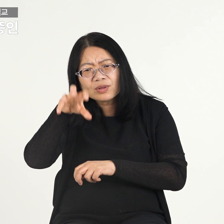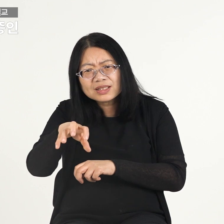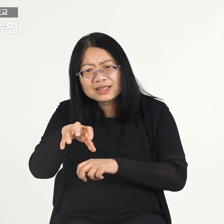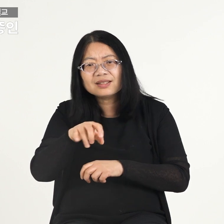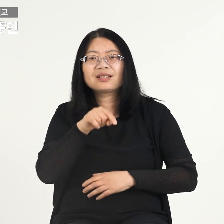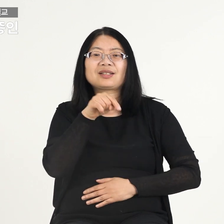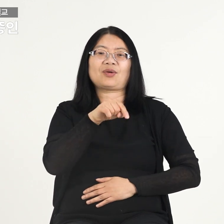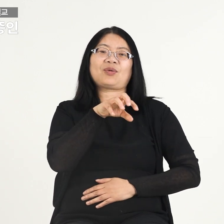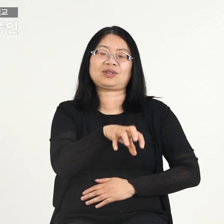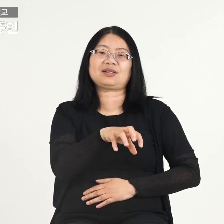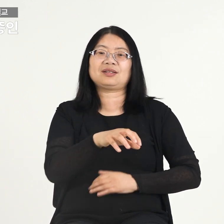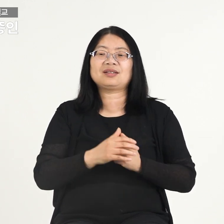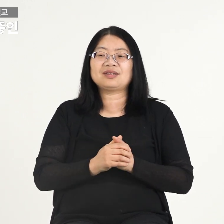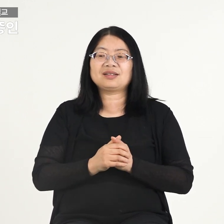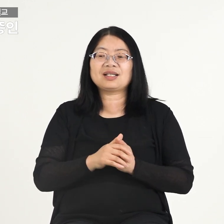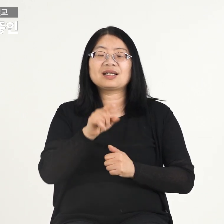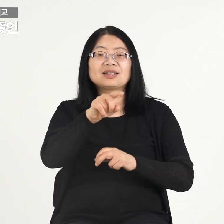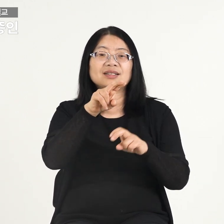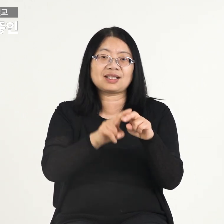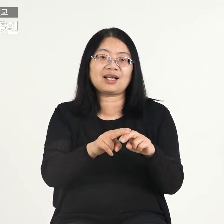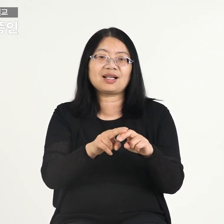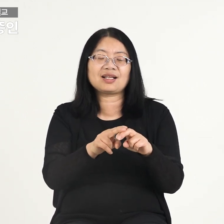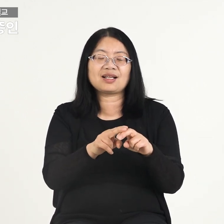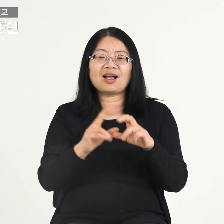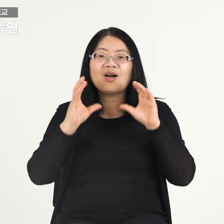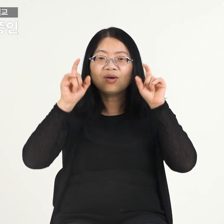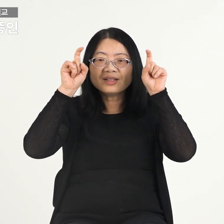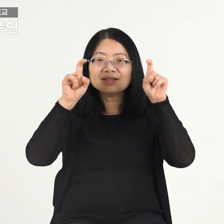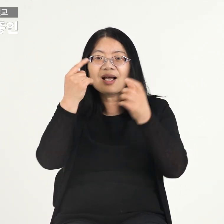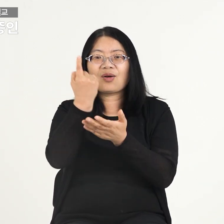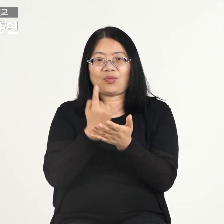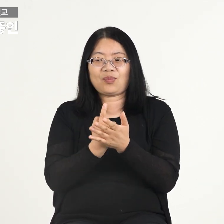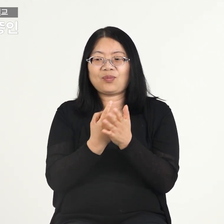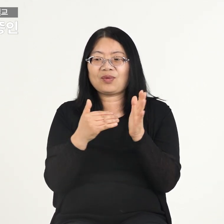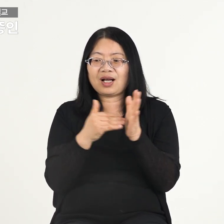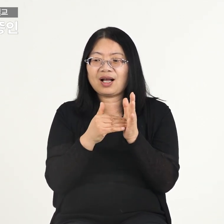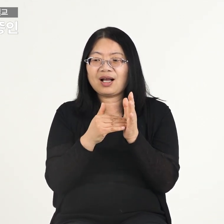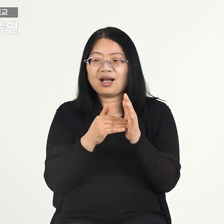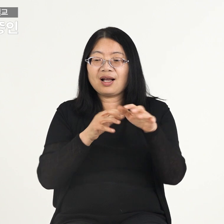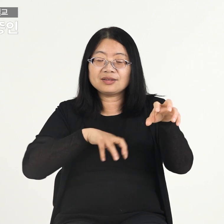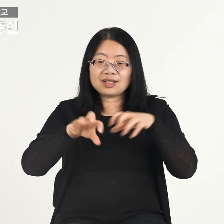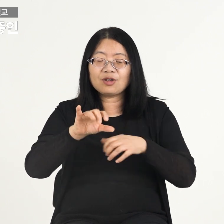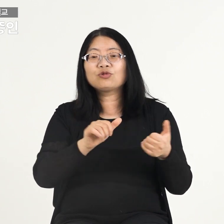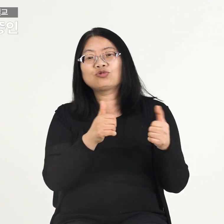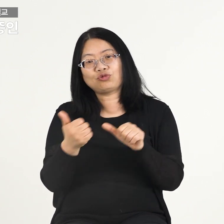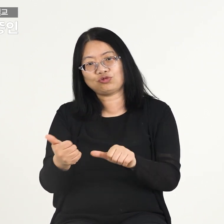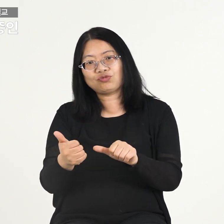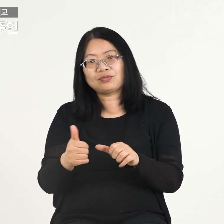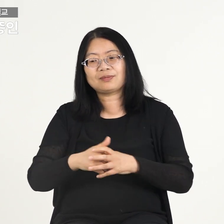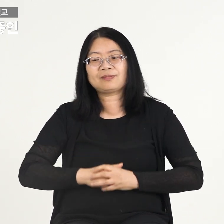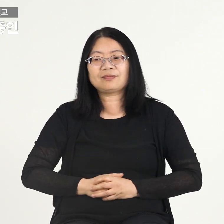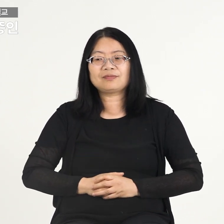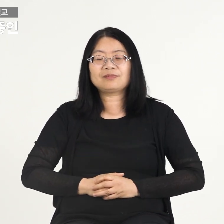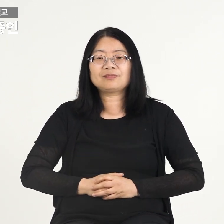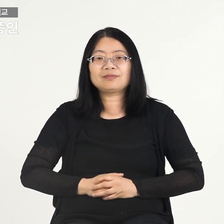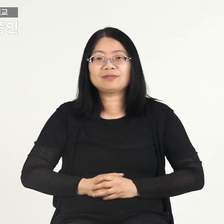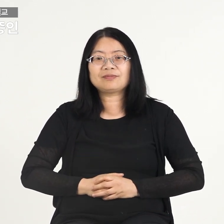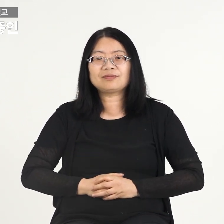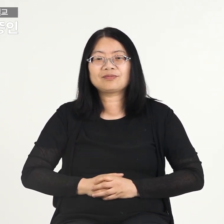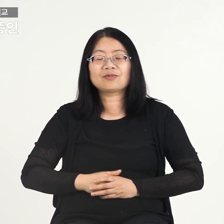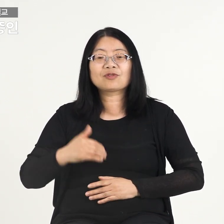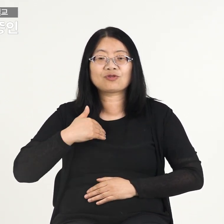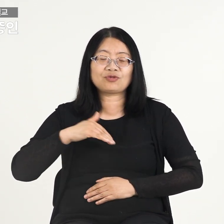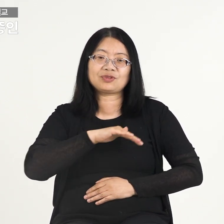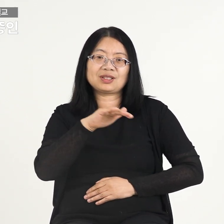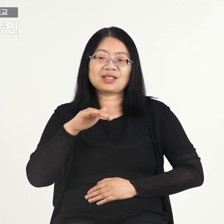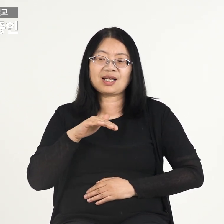여기였어요. 근데 그 자리에 어린 양이 오셔서 대신 죽으신 자리가 되었습니다. 거기에서